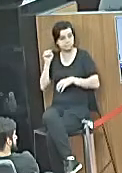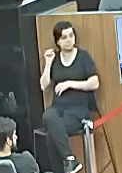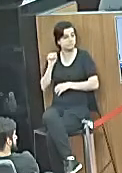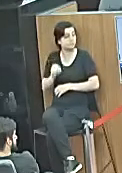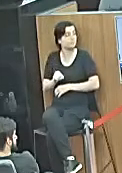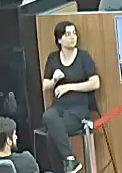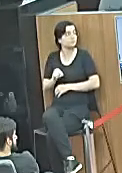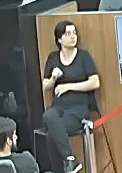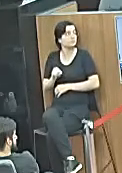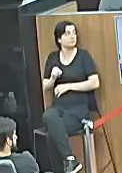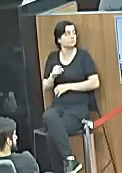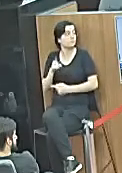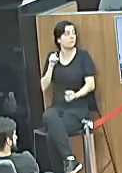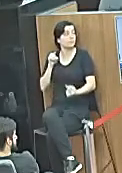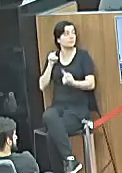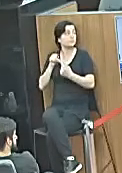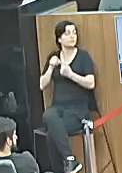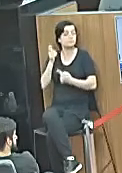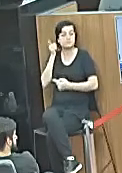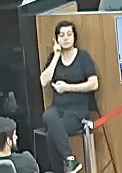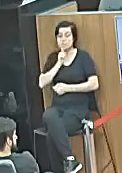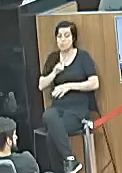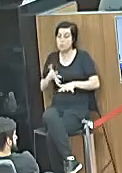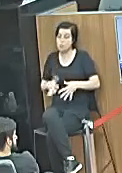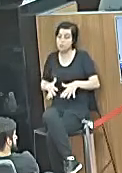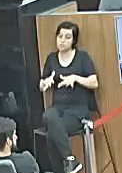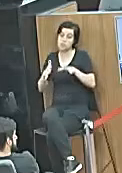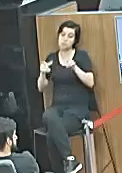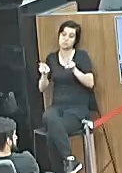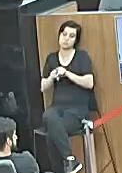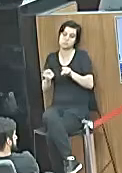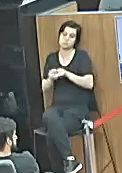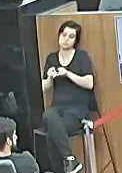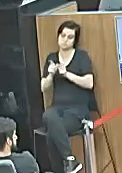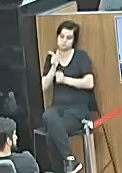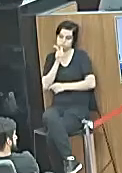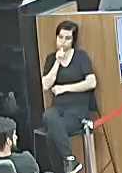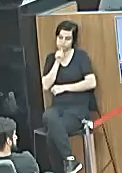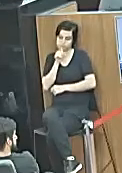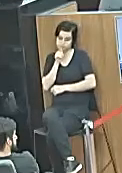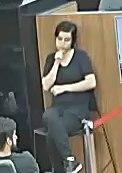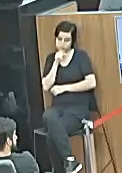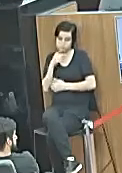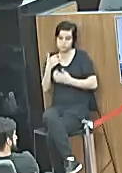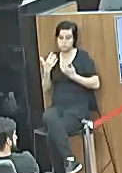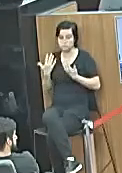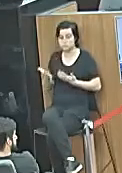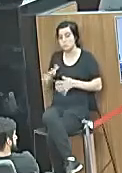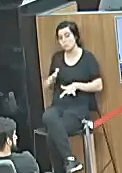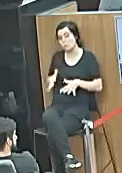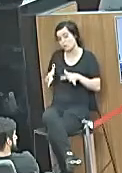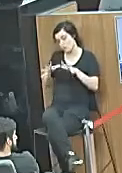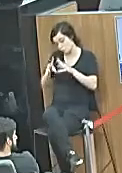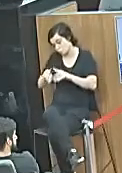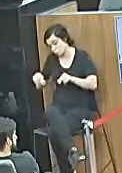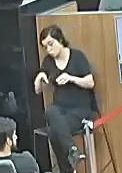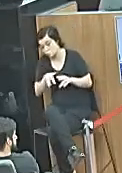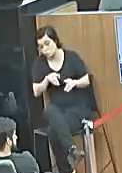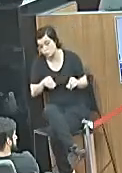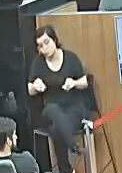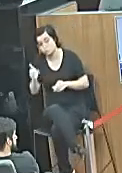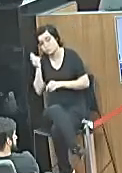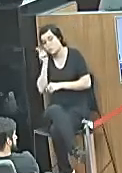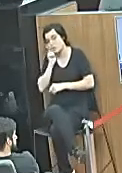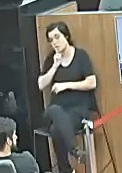vistas a garantir a qualidade ea quantidade das águas bem como a qualidade do solo para a